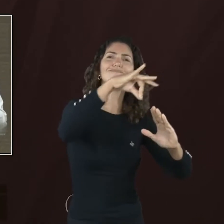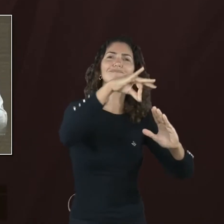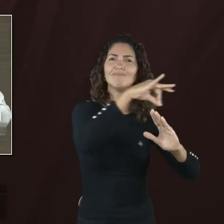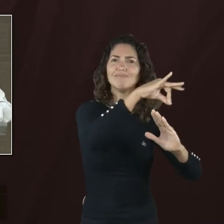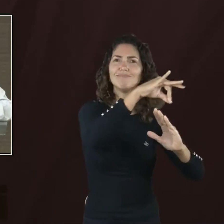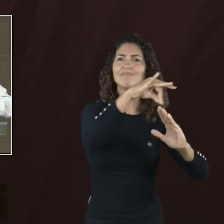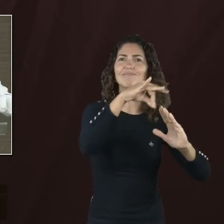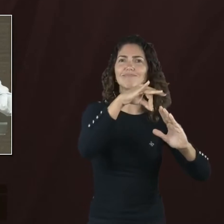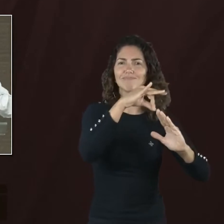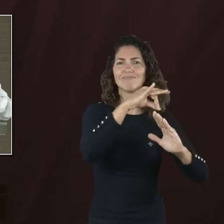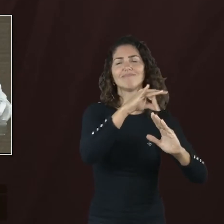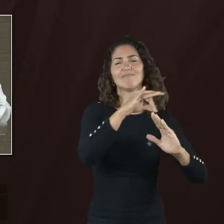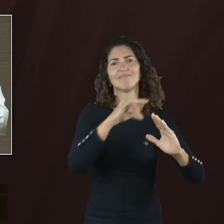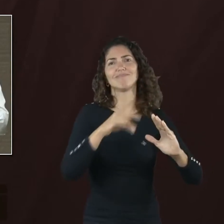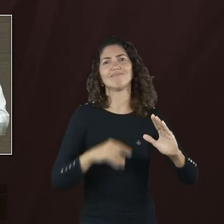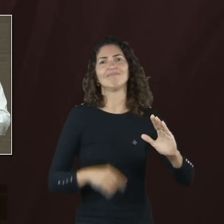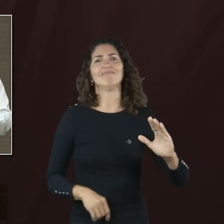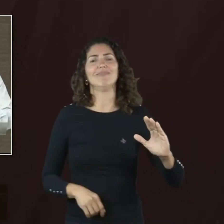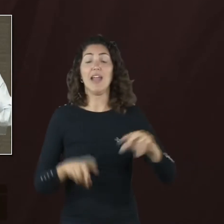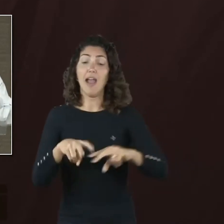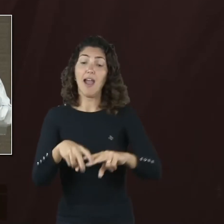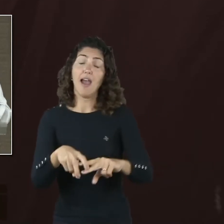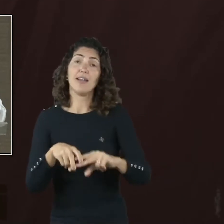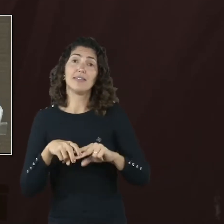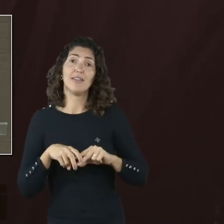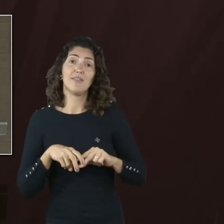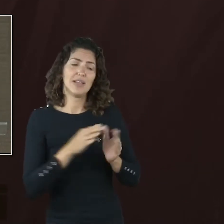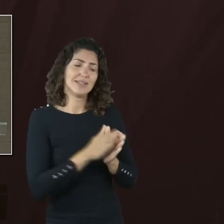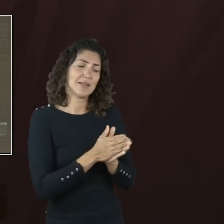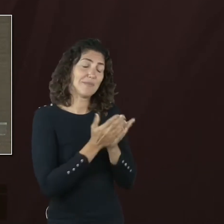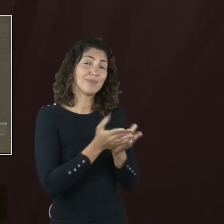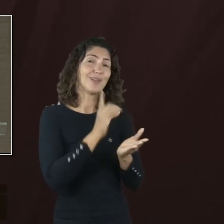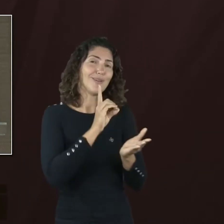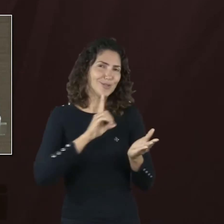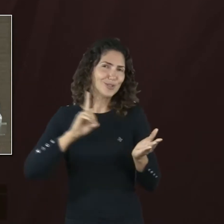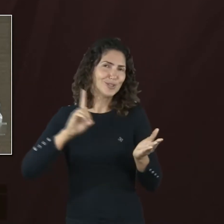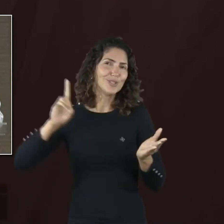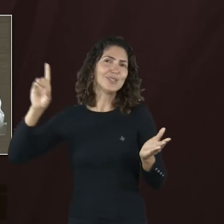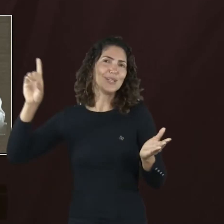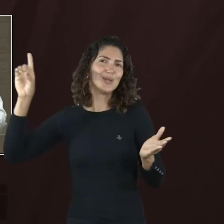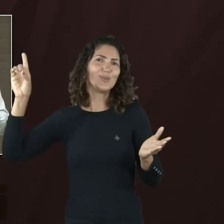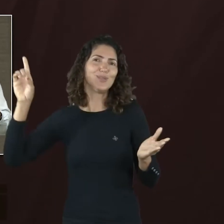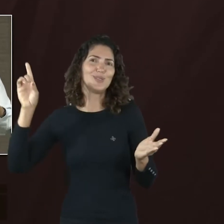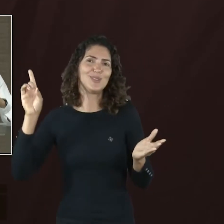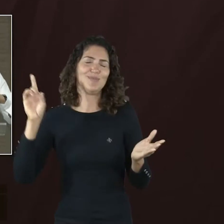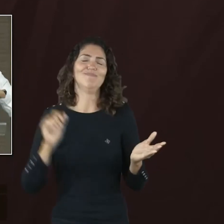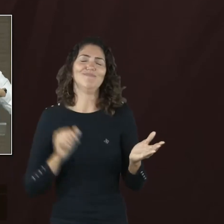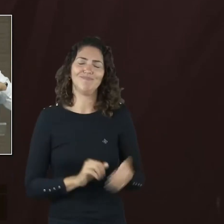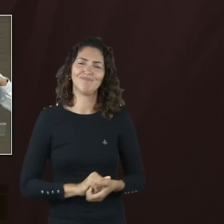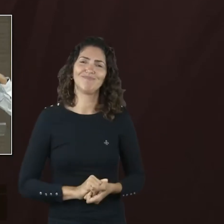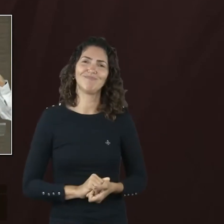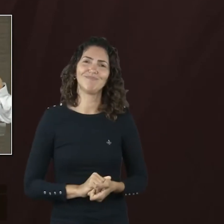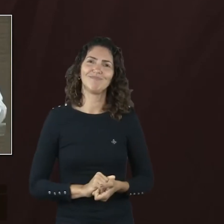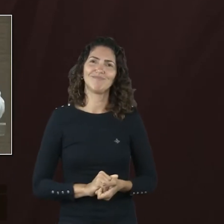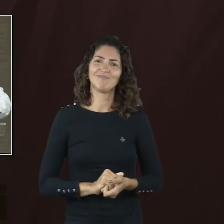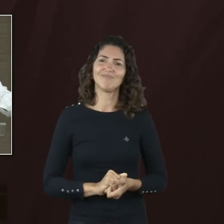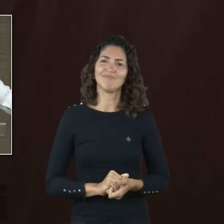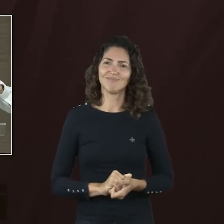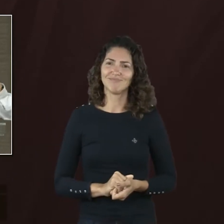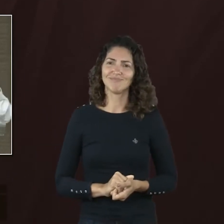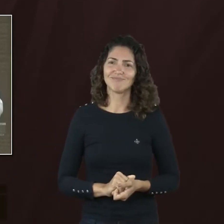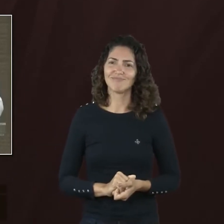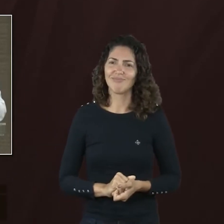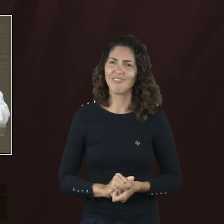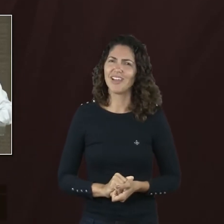por meio da lavagem de água pela palavra. Queridos irmãos, essas palavras que o Senhor